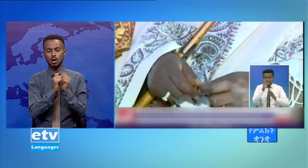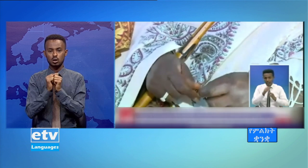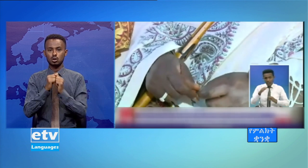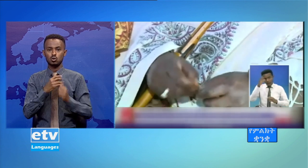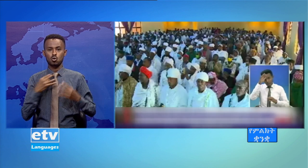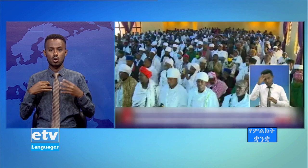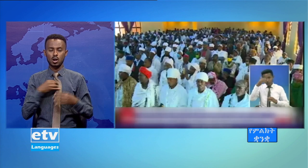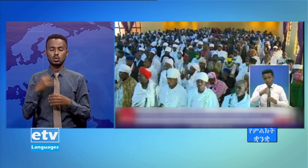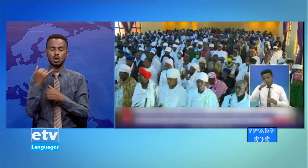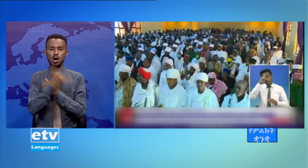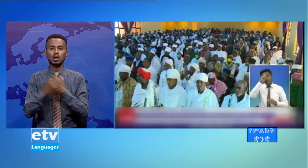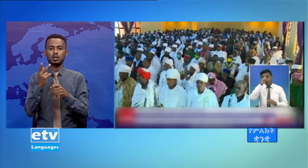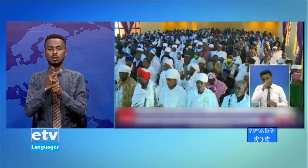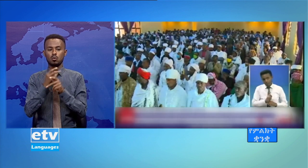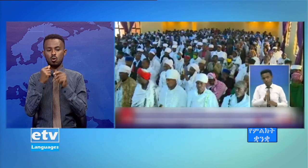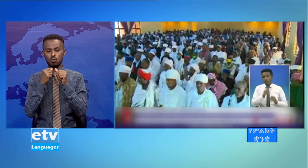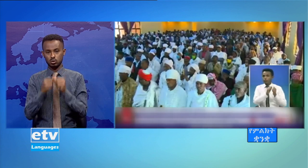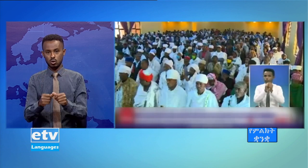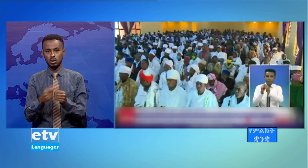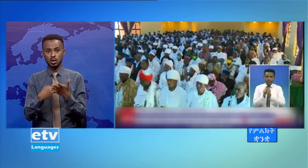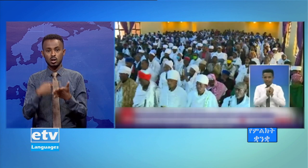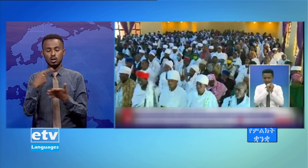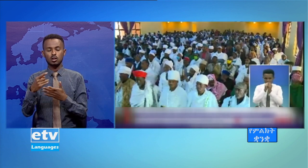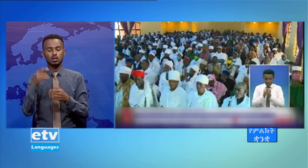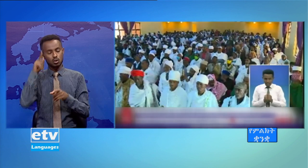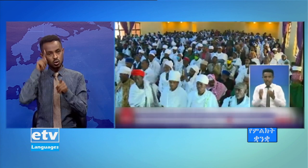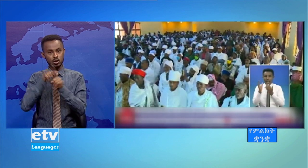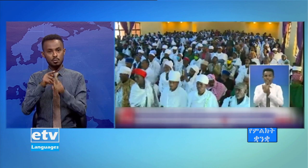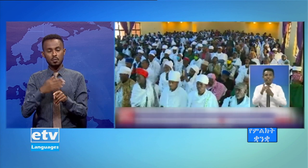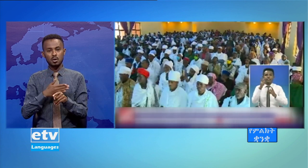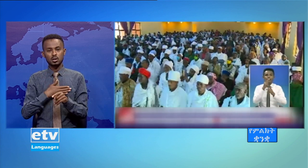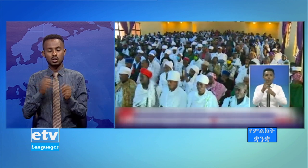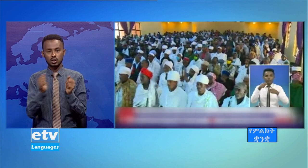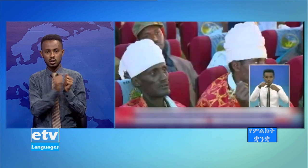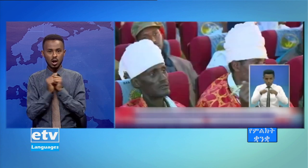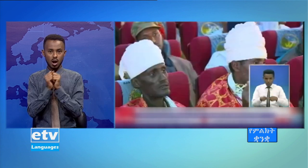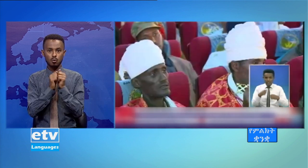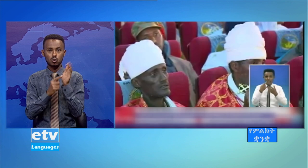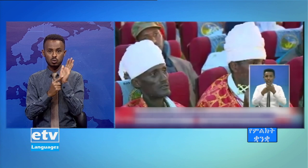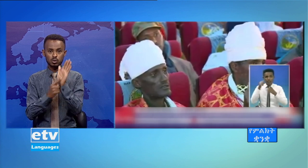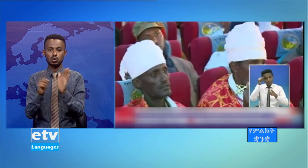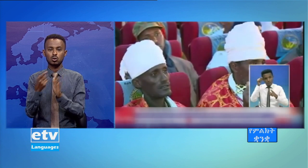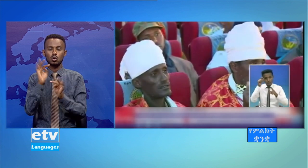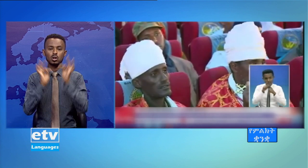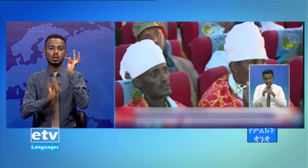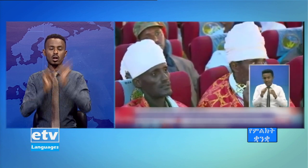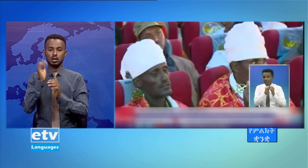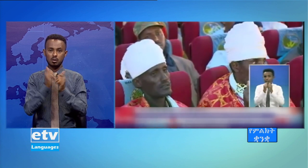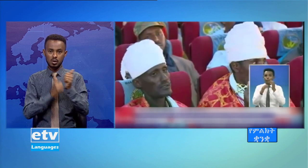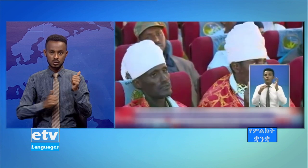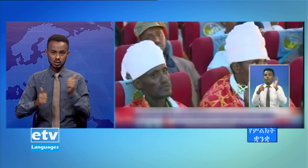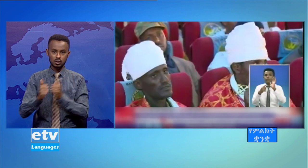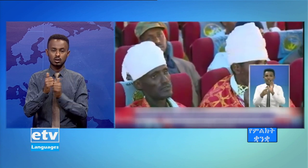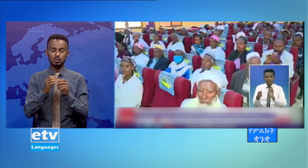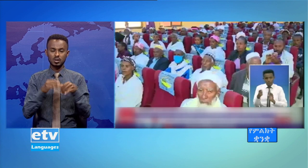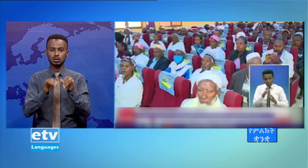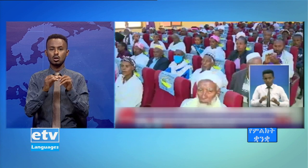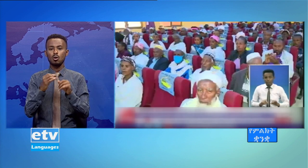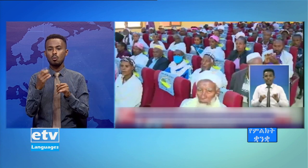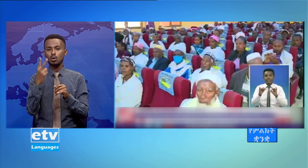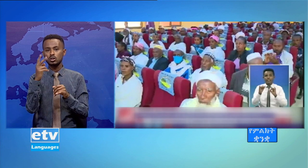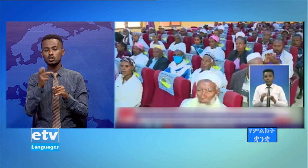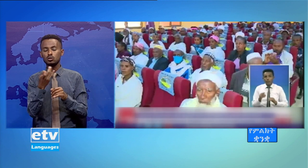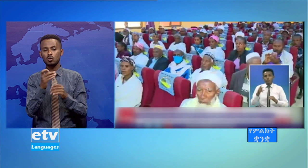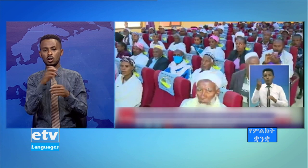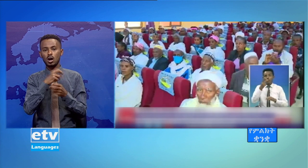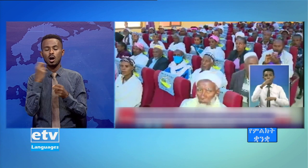ወኔያቸው ሀገርን ጠብቀው አቆይተዋል። ይህ የወንድማማችነትና ያብሮነት ምልክት የሆነውን ታሪክ ለማስቀጠል በሁለት እጁነት ሲወረዳ